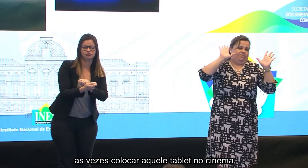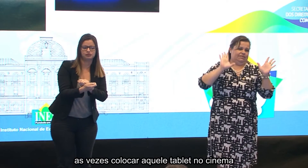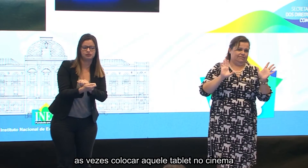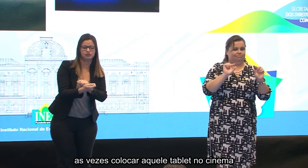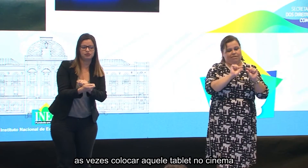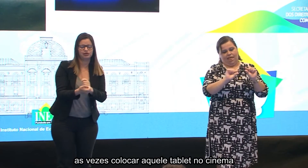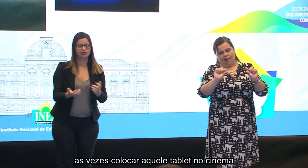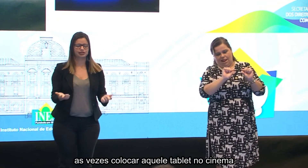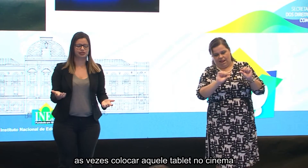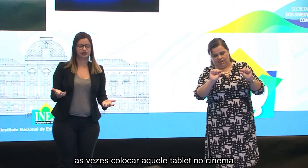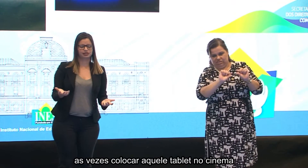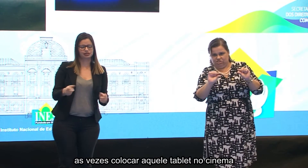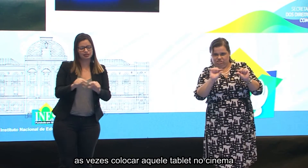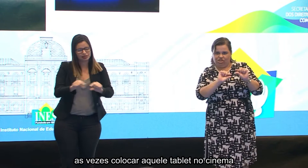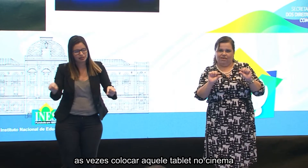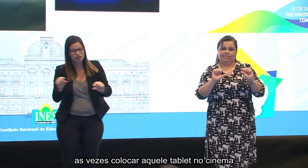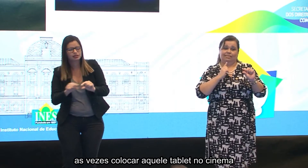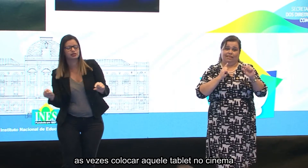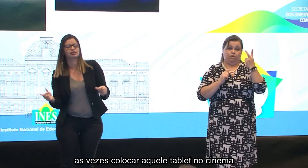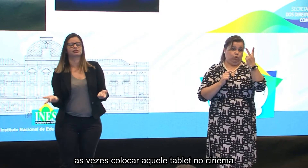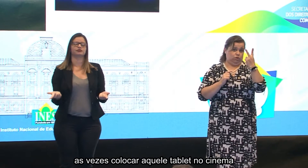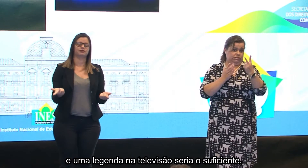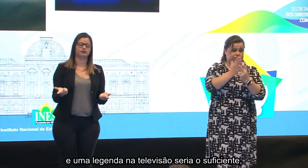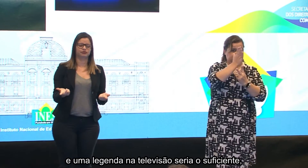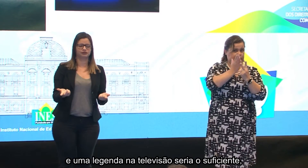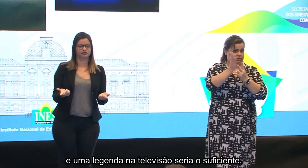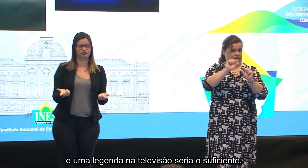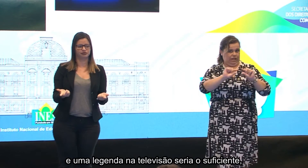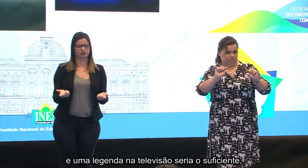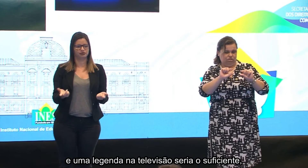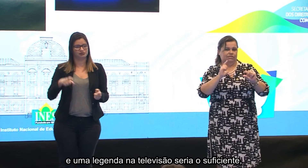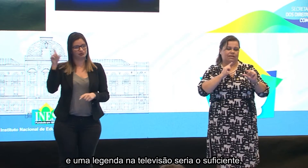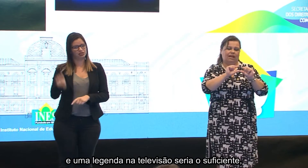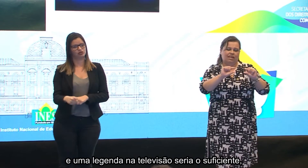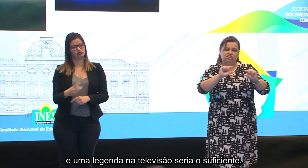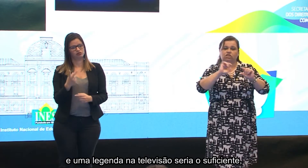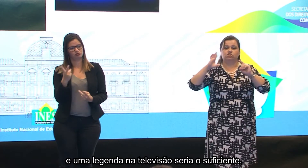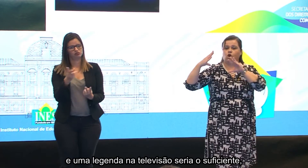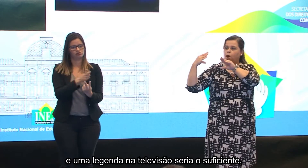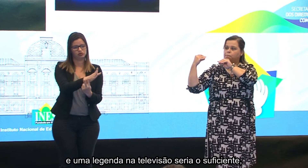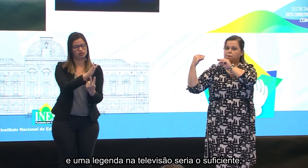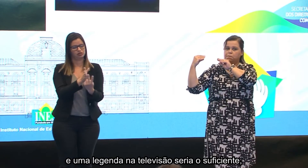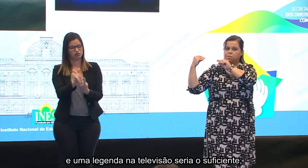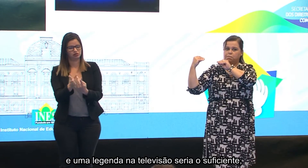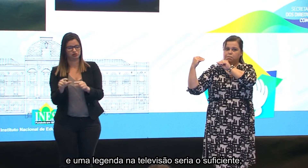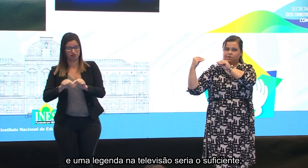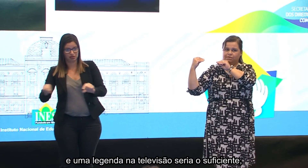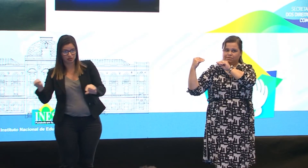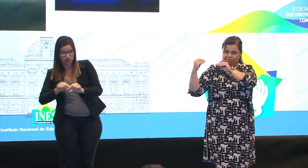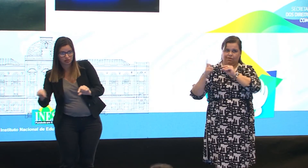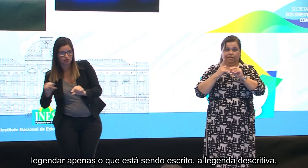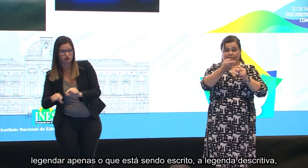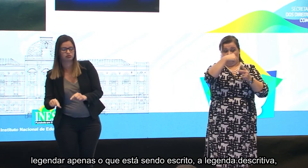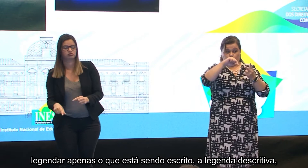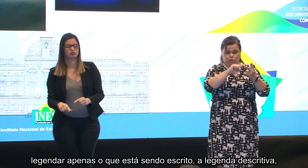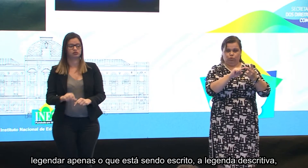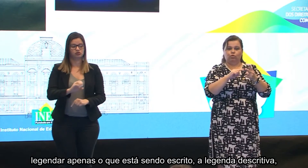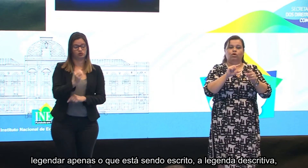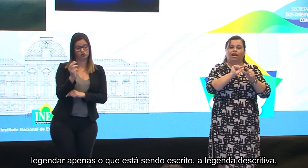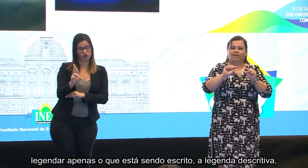às vezes colocar aquele tablet no cinema e uma legenda seria o suficiente na televisão. E legendar apenas o